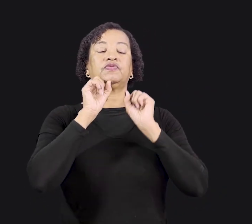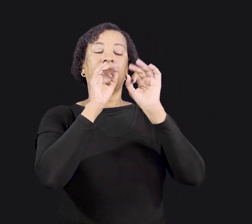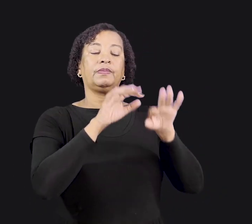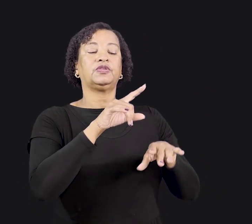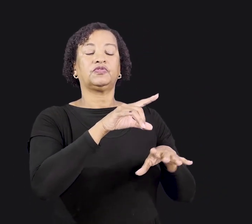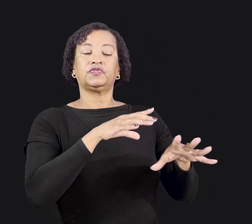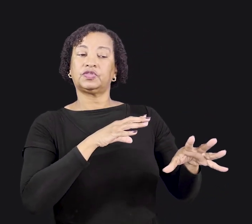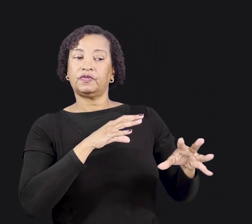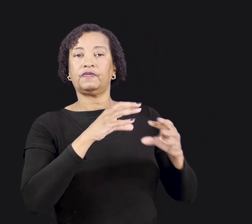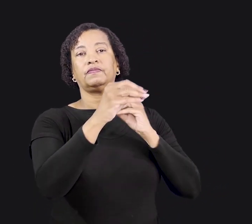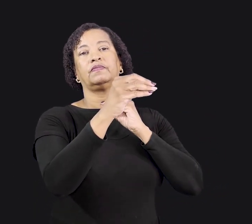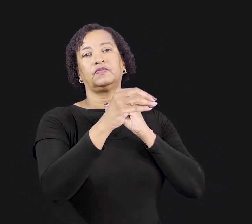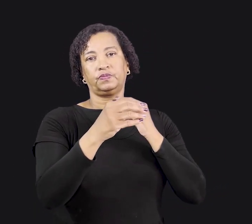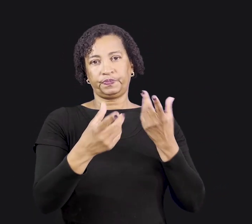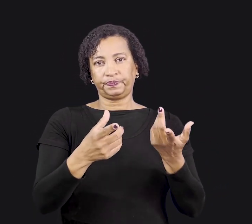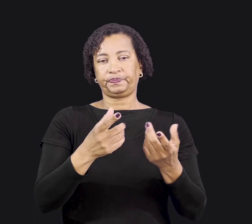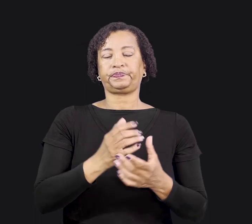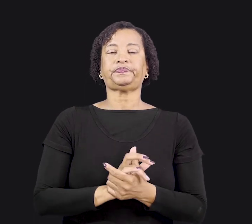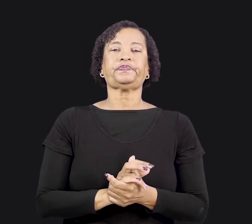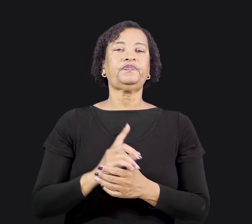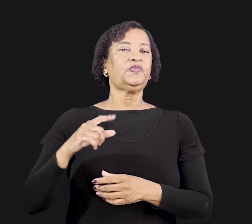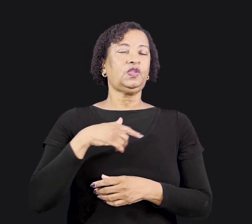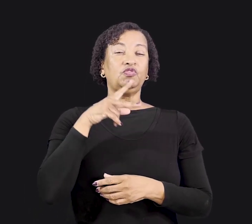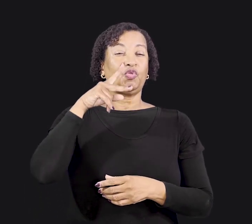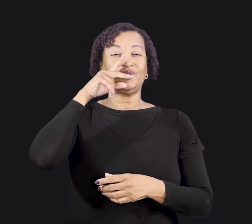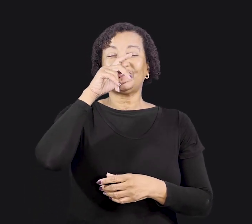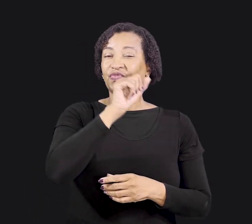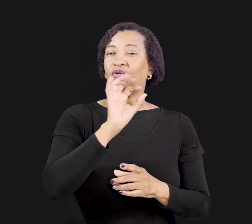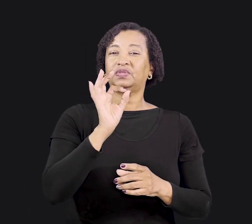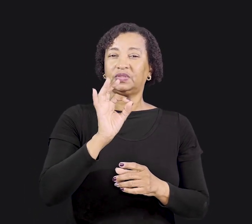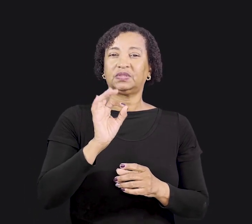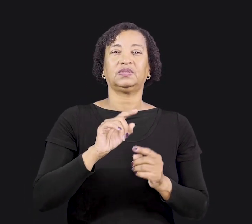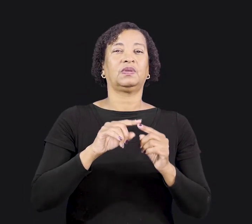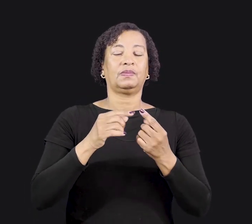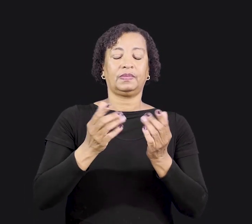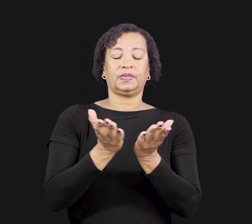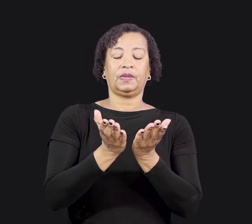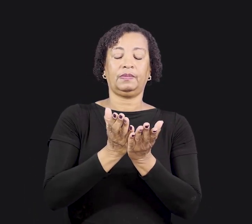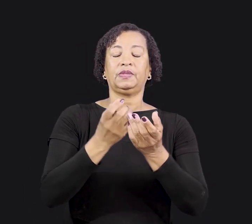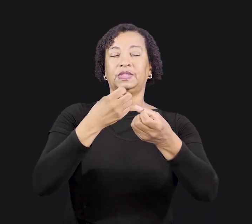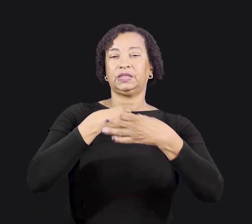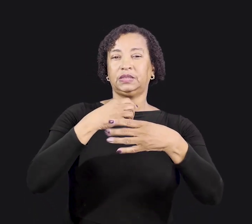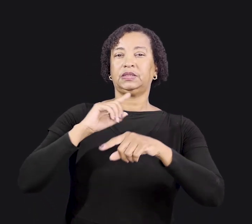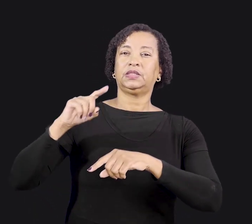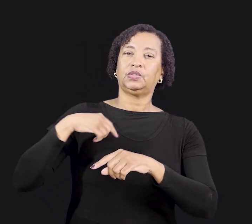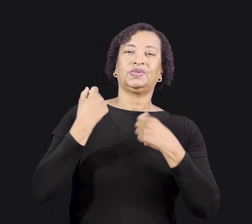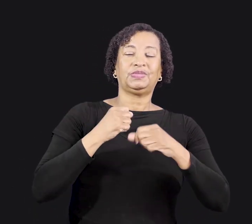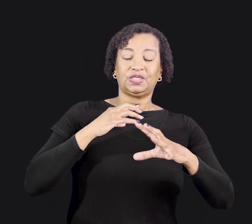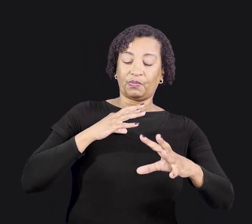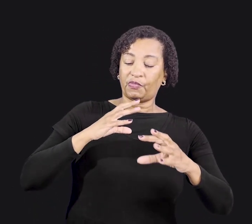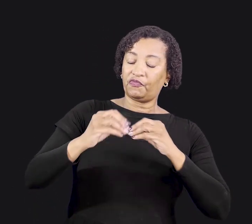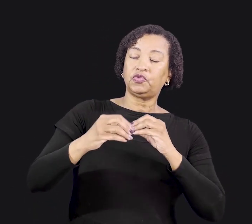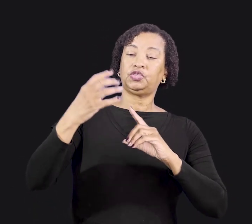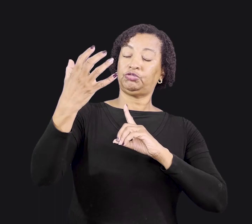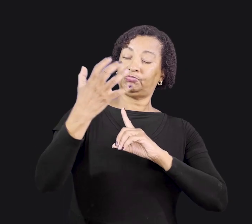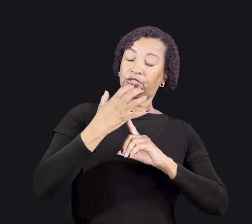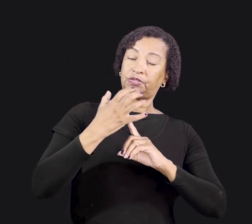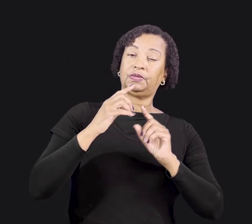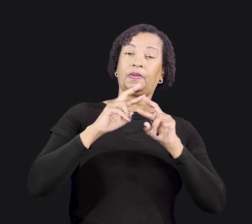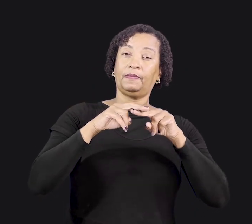a possam suportar. Nós não somos fortes e a Bíblia nos ensina que devemos fugir das situações de tentação, por isso ore a Deus todos os